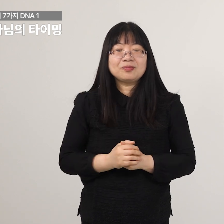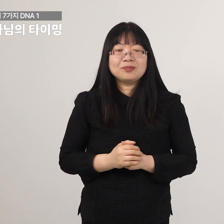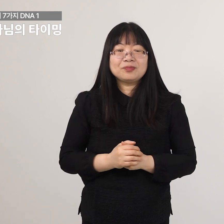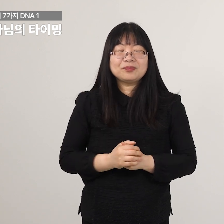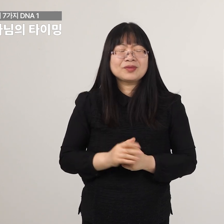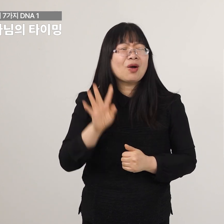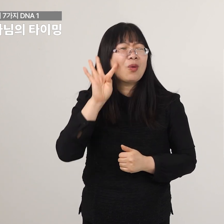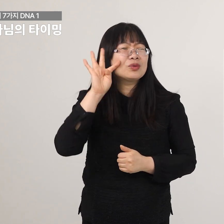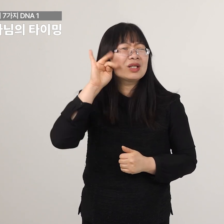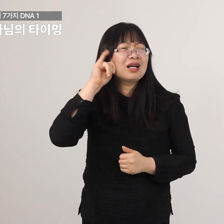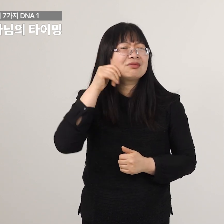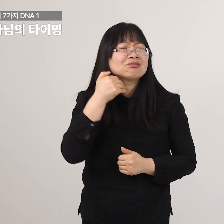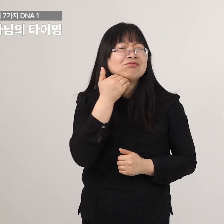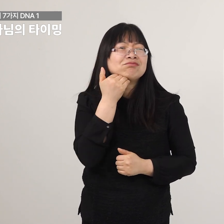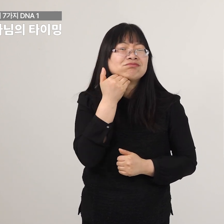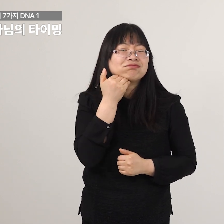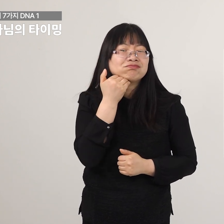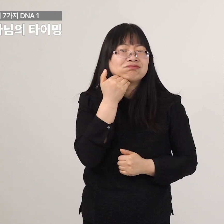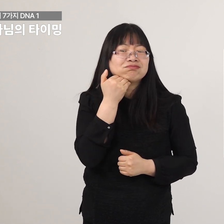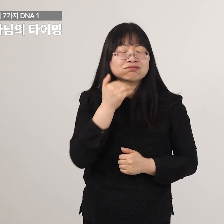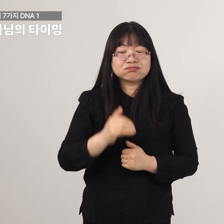이거 언제까지 기다려야 되나?